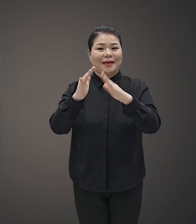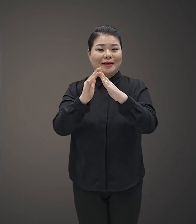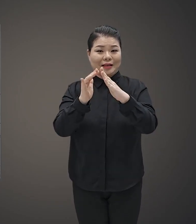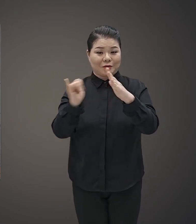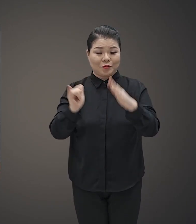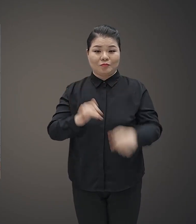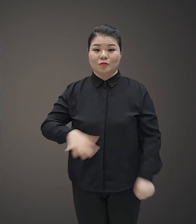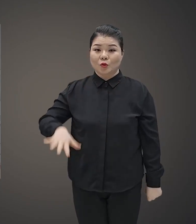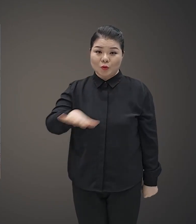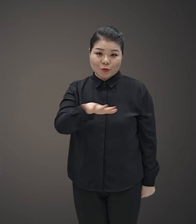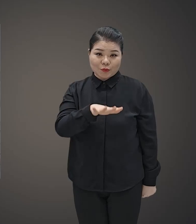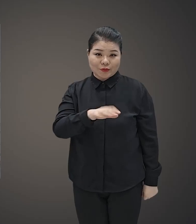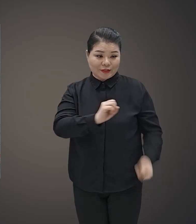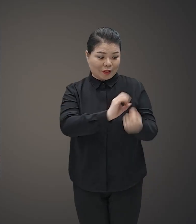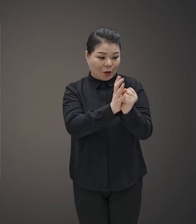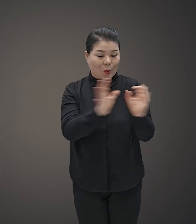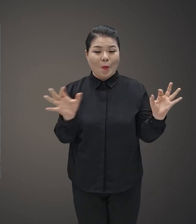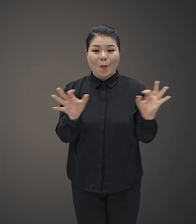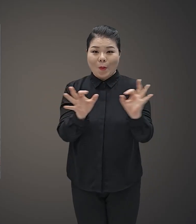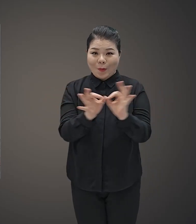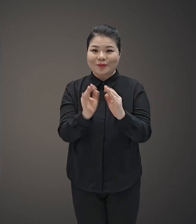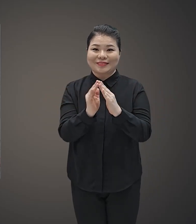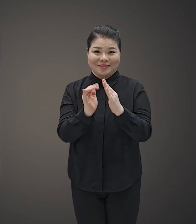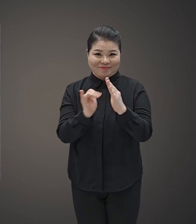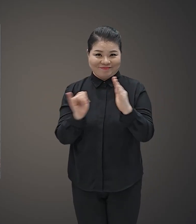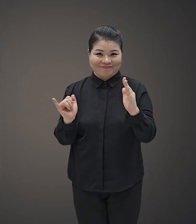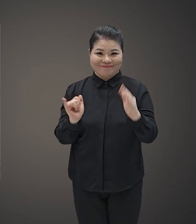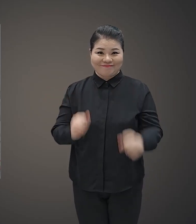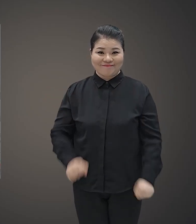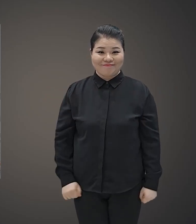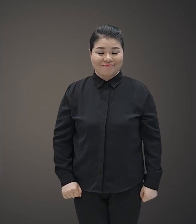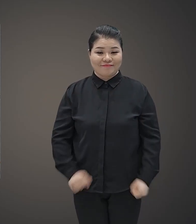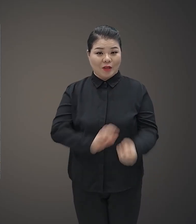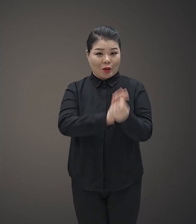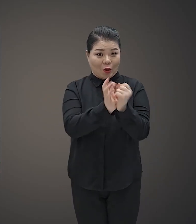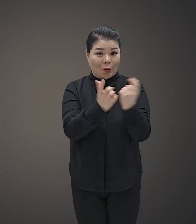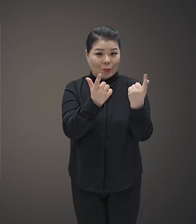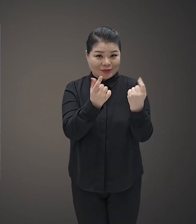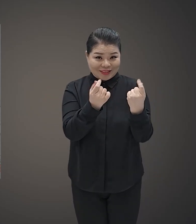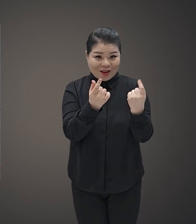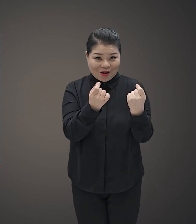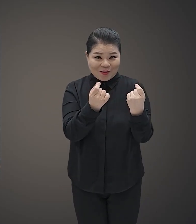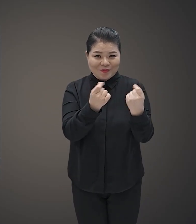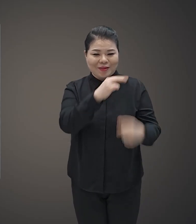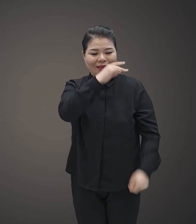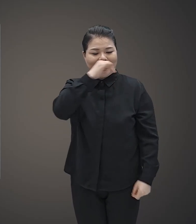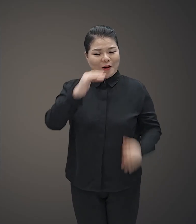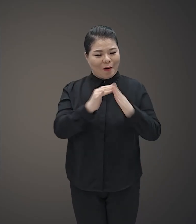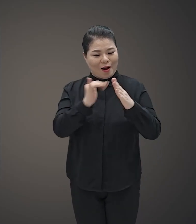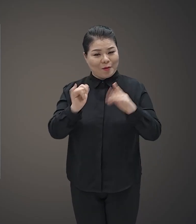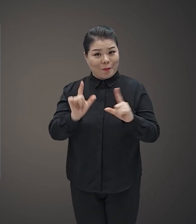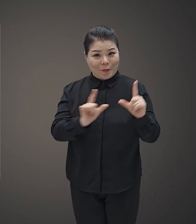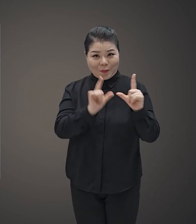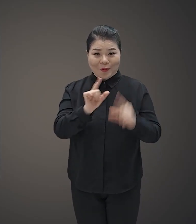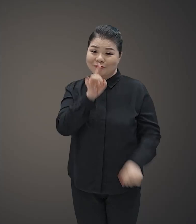우리는 연꽃이 맺어준 연박 가족인 거야. 연꽃처럼 향기로운 가족으로 살면 안 되겠냐?